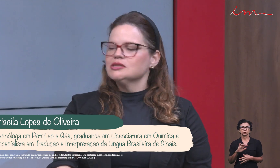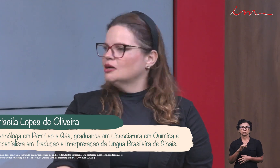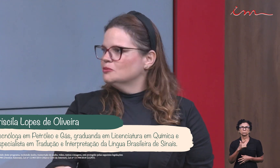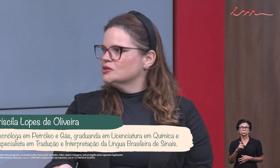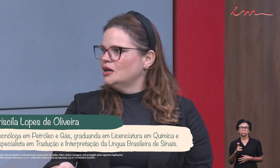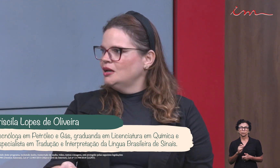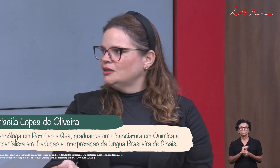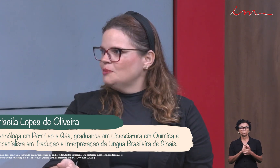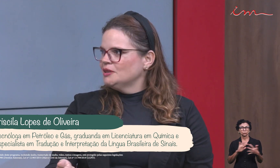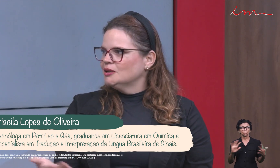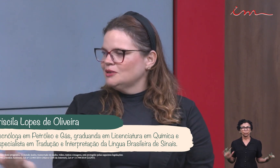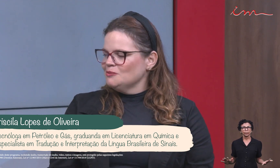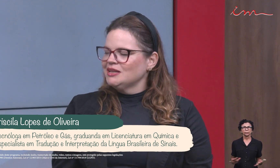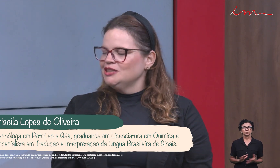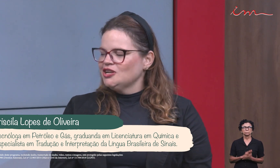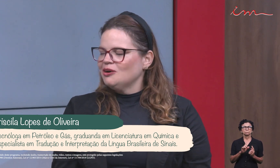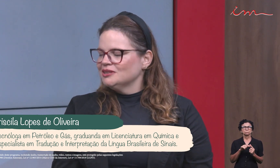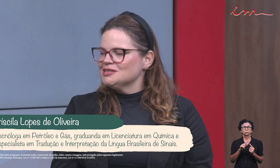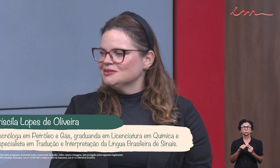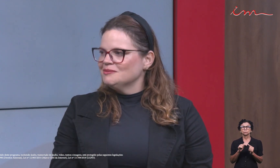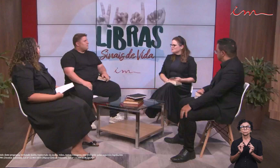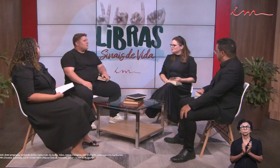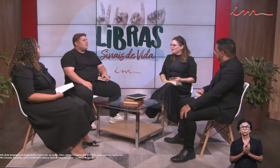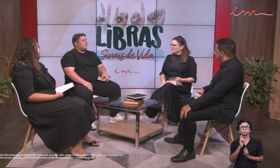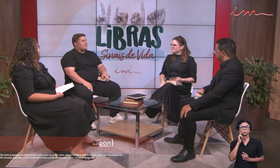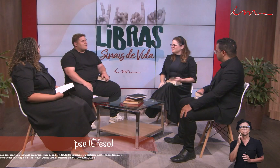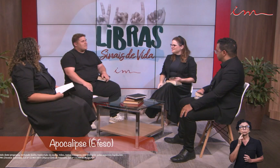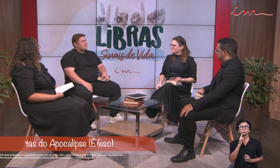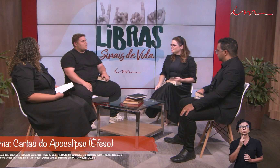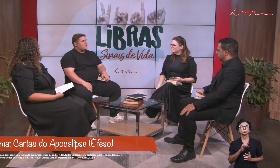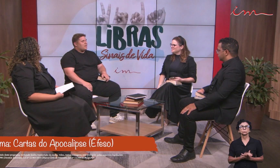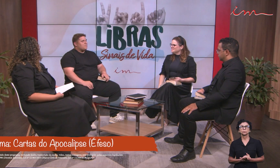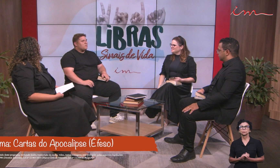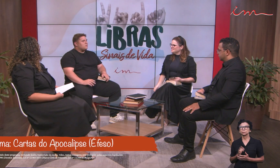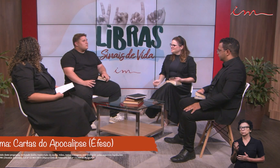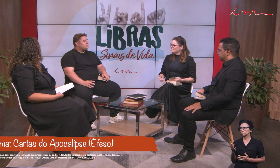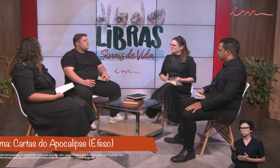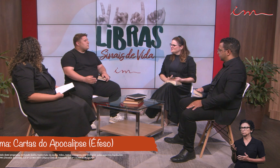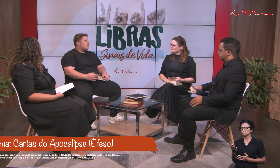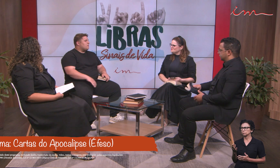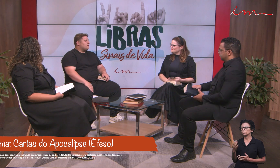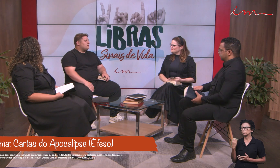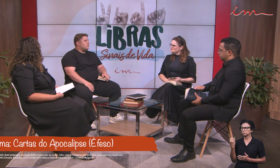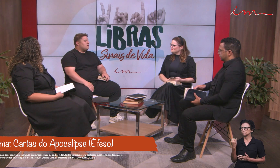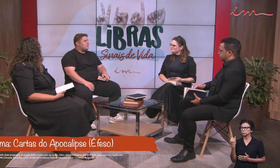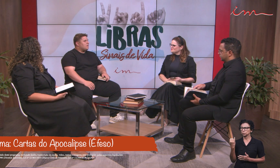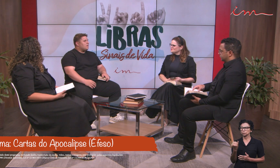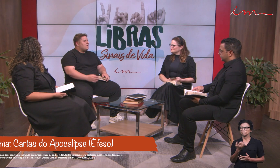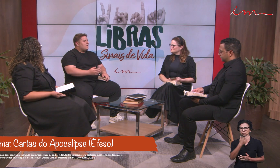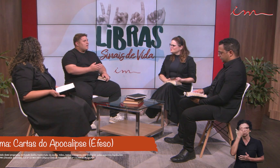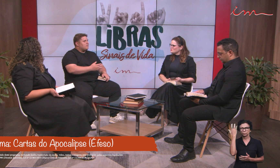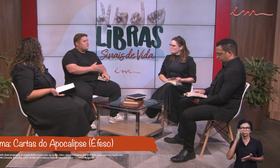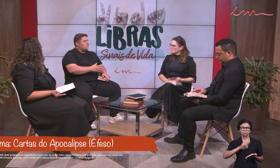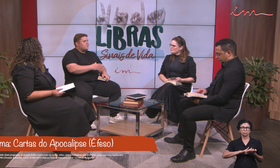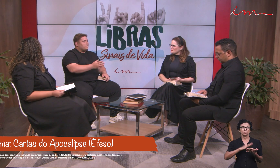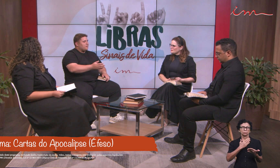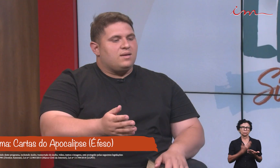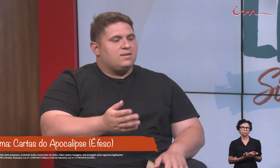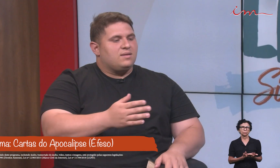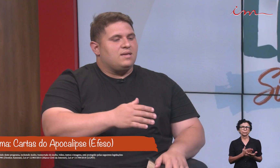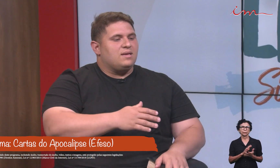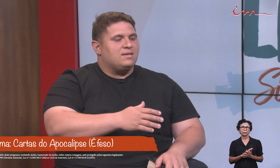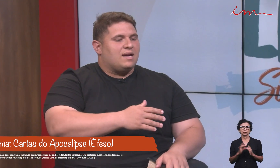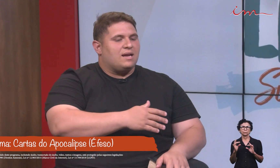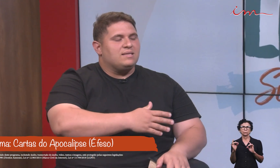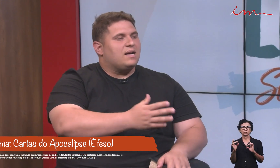que nós estamos interpretando. Lá no Maranhão já aconteceu também, não já? Exatamente. É importante para o intérprete ele ter esse